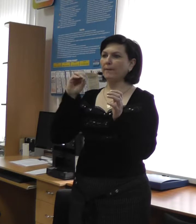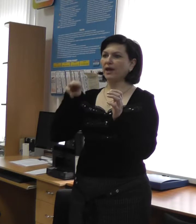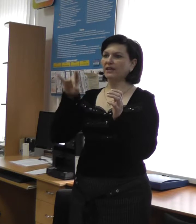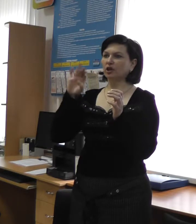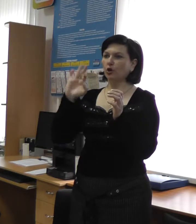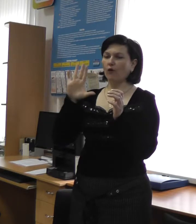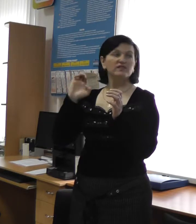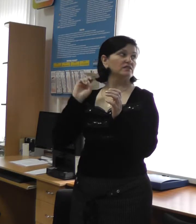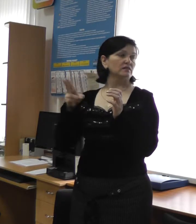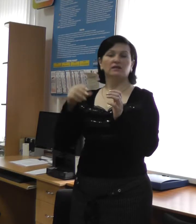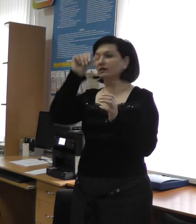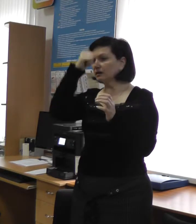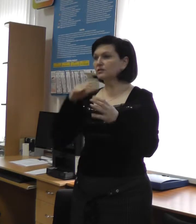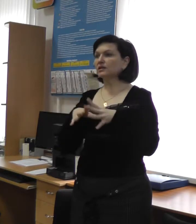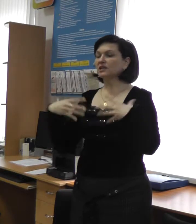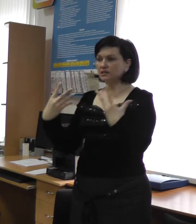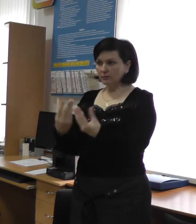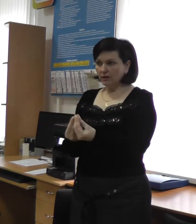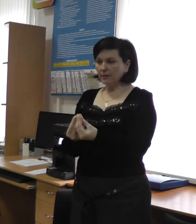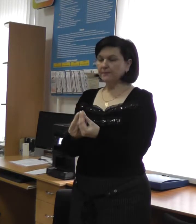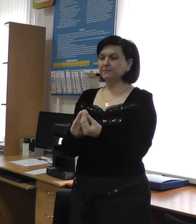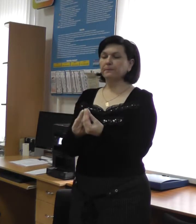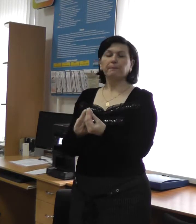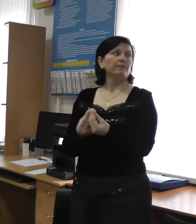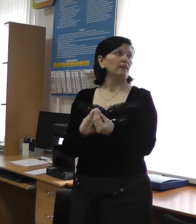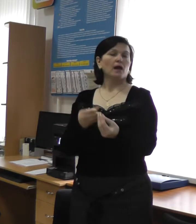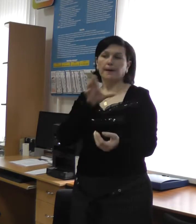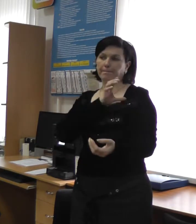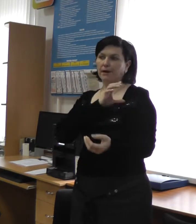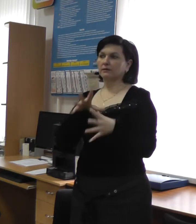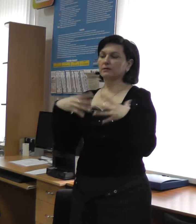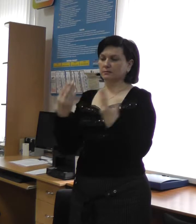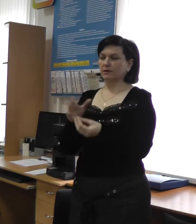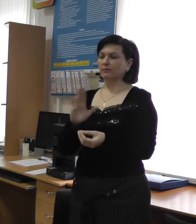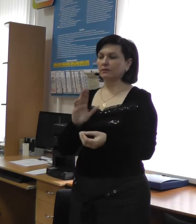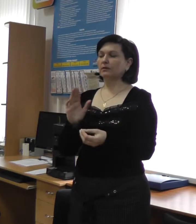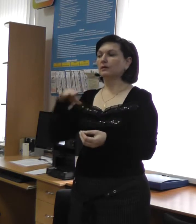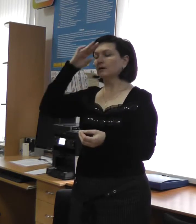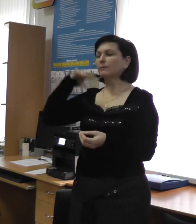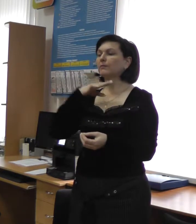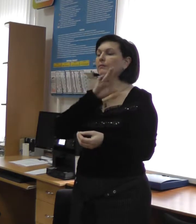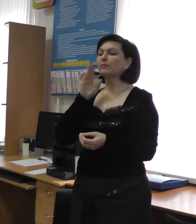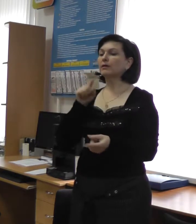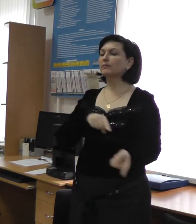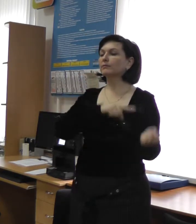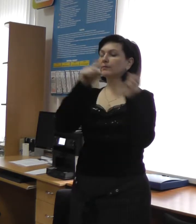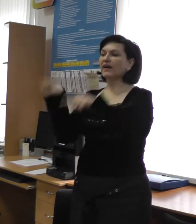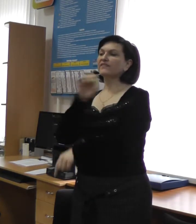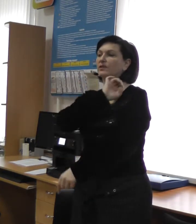обрусевшей греческой семье государственного чиновника с дворянскими корнями. Родители вскоре переезжают в